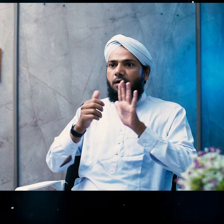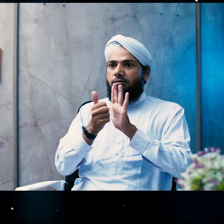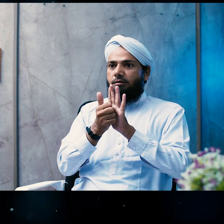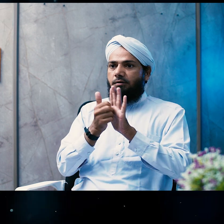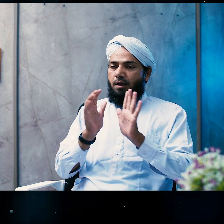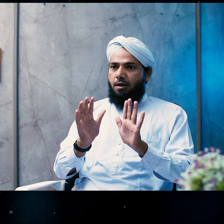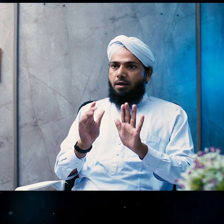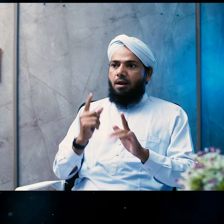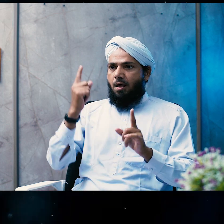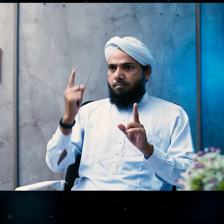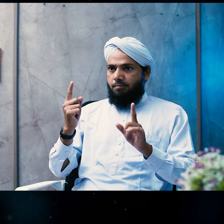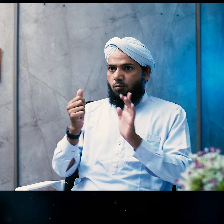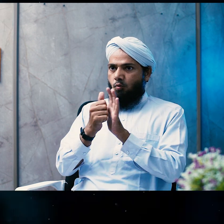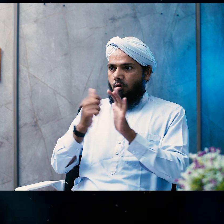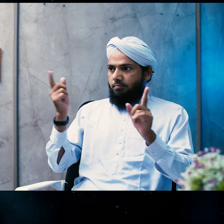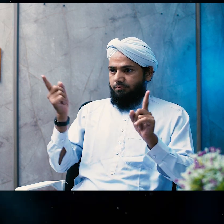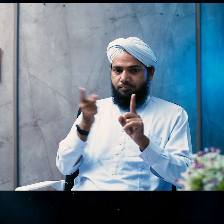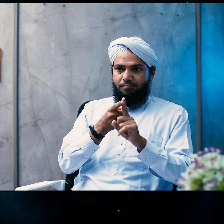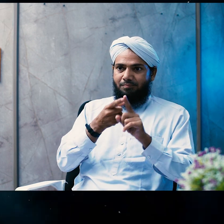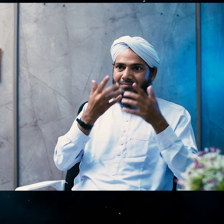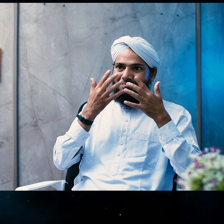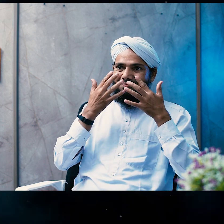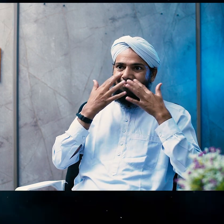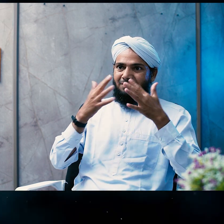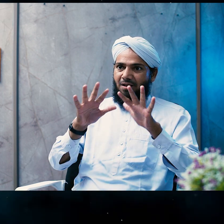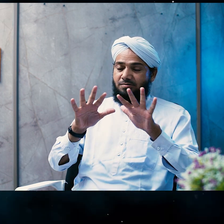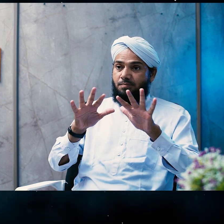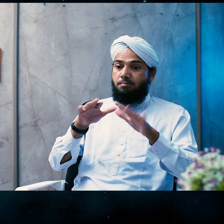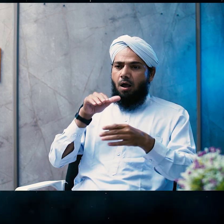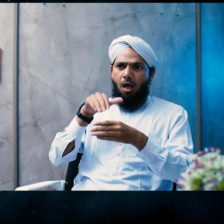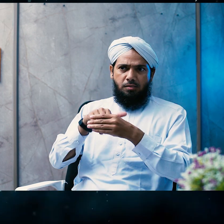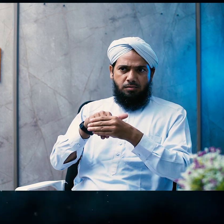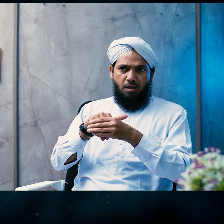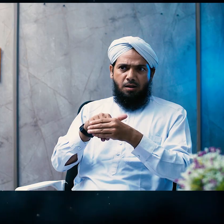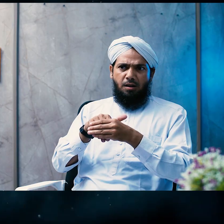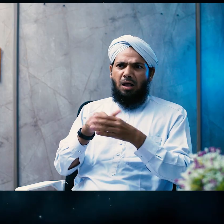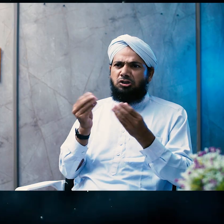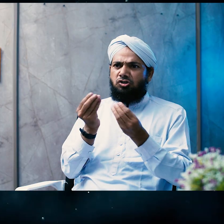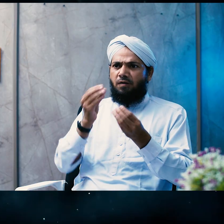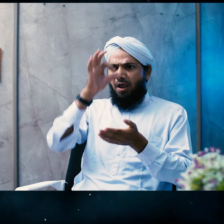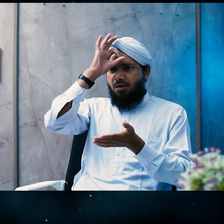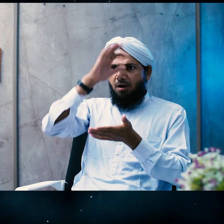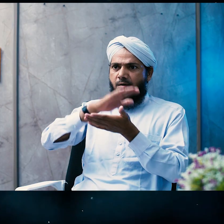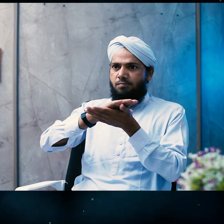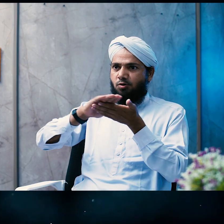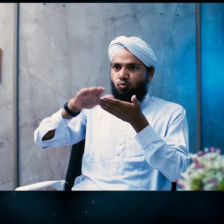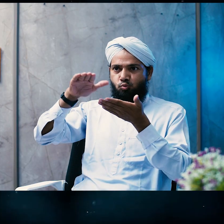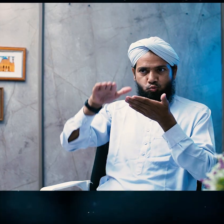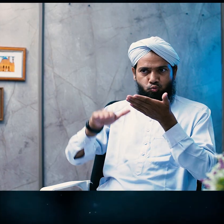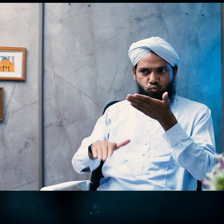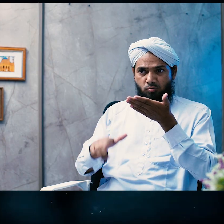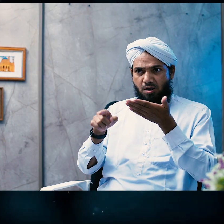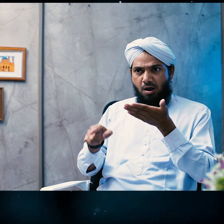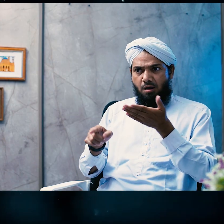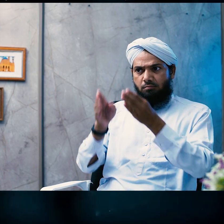عاشورہ کے دن ہیں 1 محرم سے لے کر 10 محرم تک کے، کیا اس میں صرف امام حسین عالی مقام